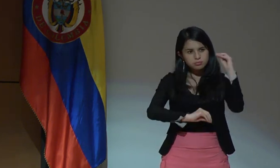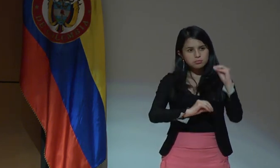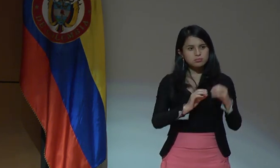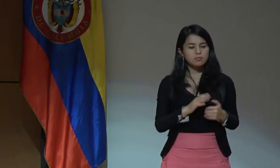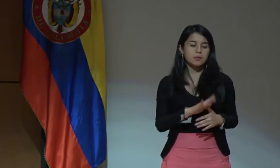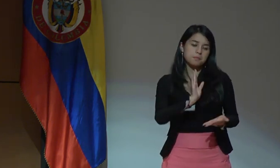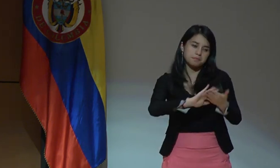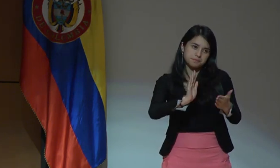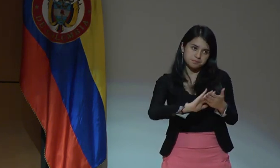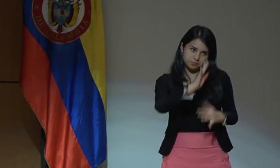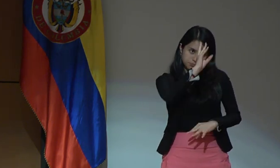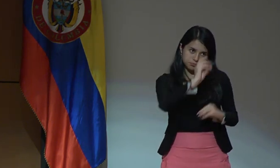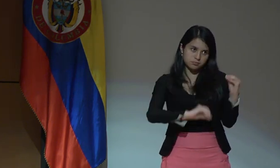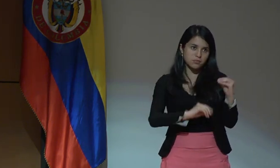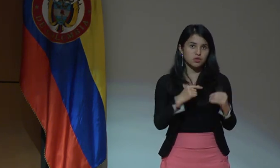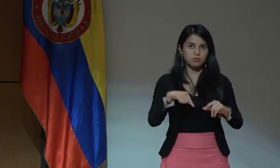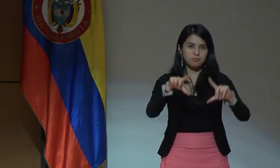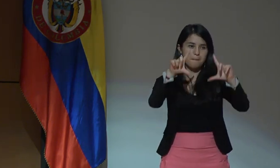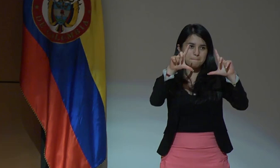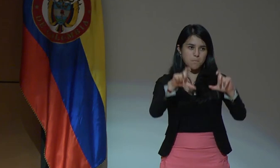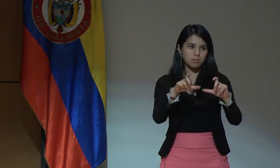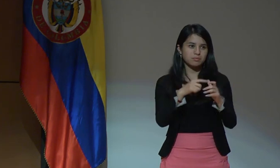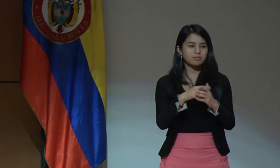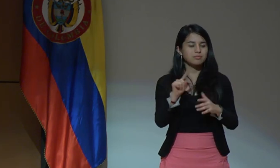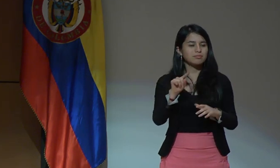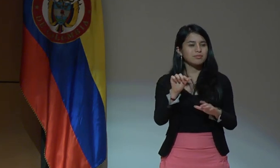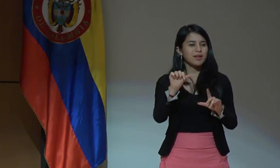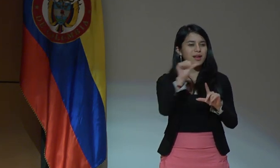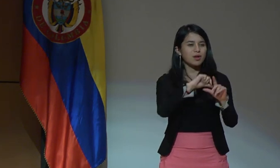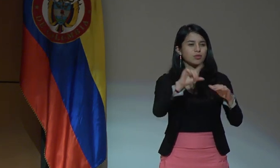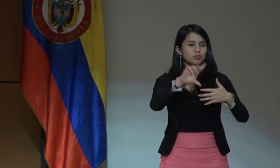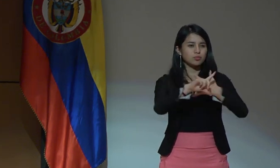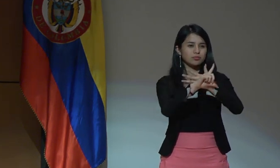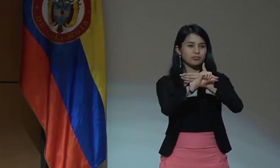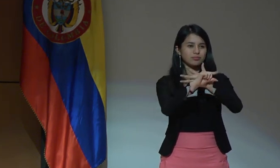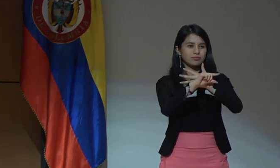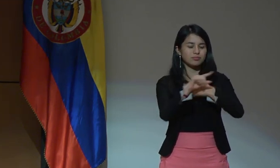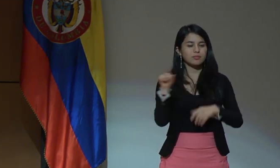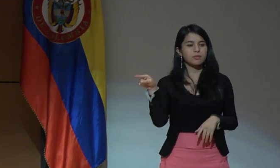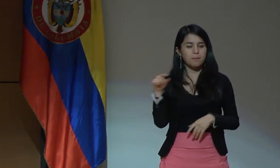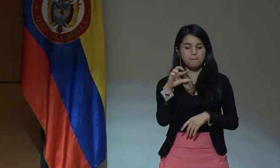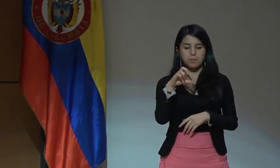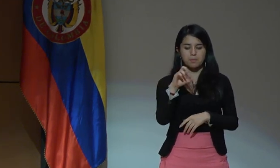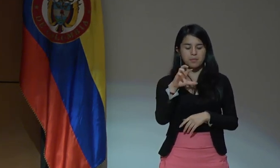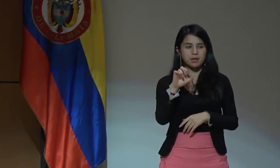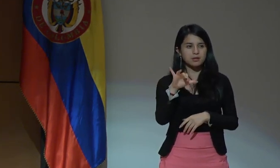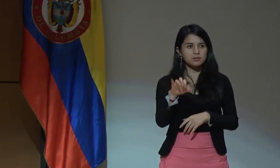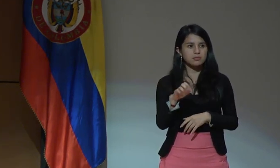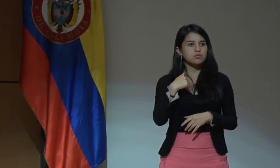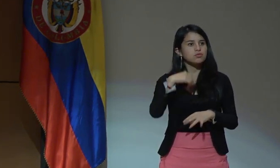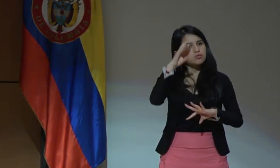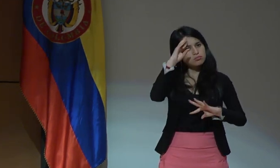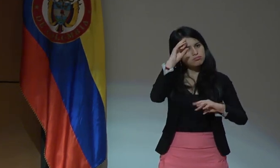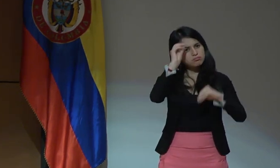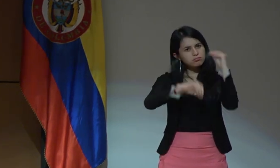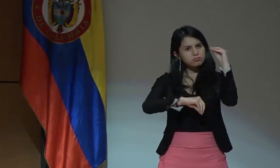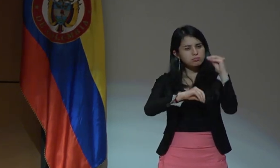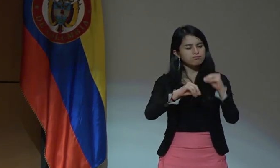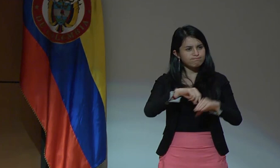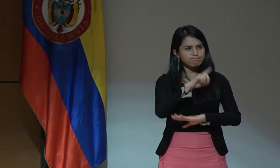Y perdónenme, pero es que le tomé la foto al Twitter, al trino de Popeye. ¿Por qué estoy totalmente en desacuerdo